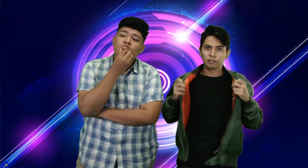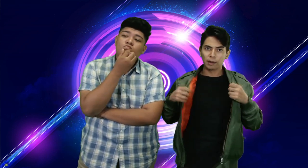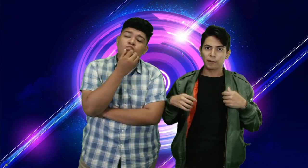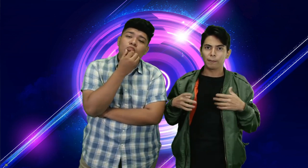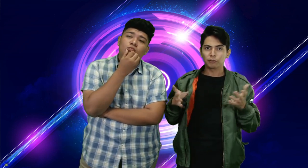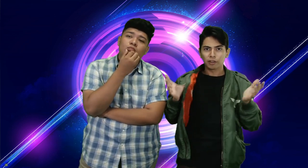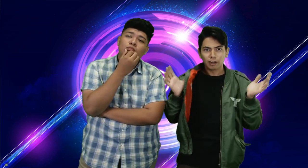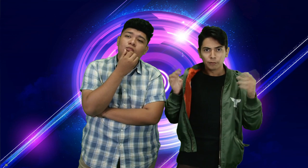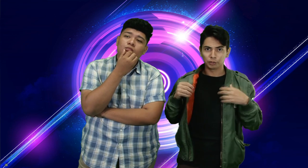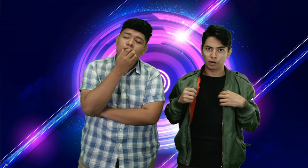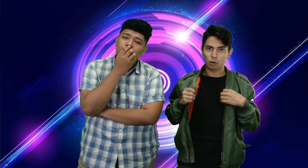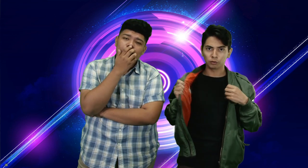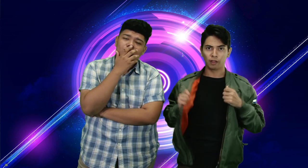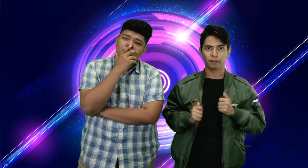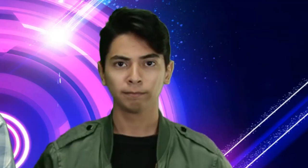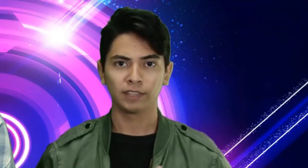hacer otra cosa